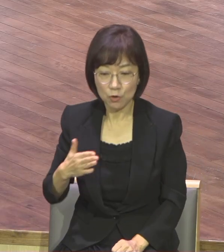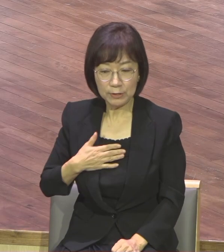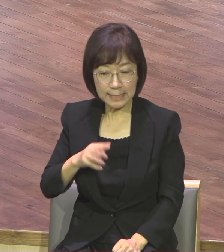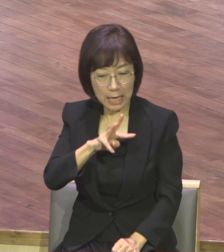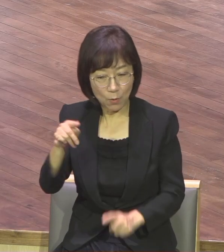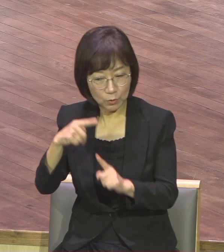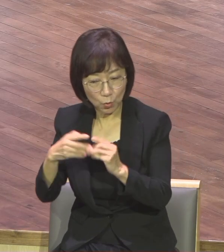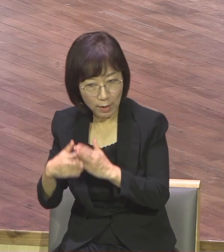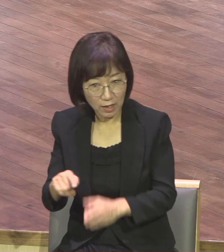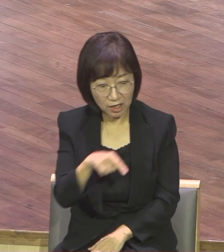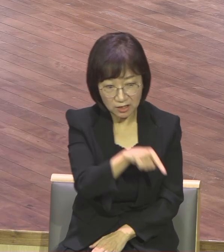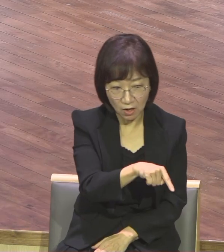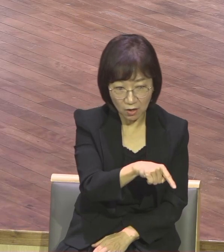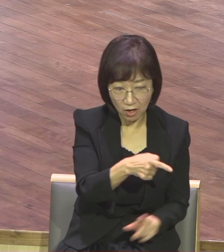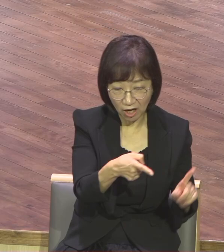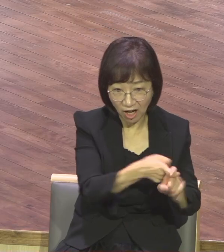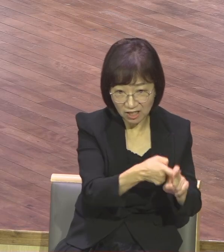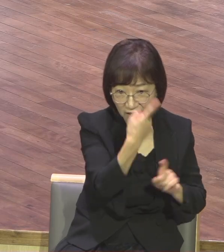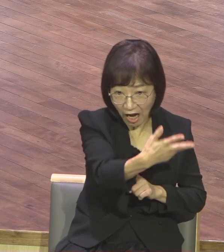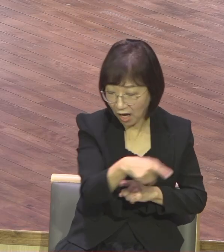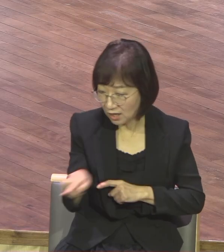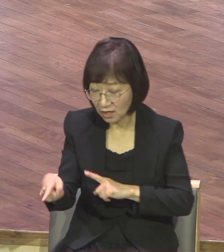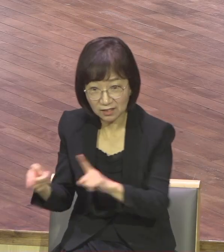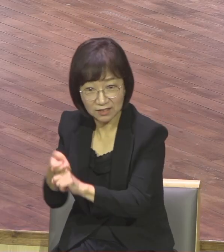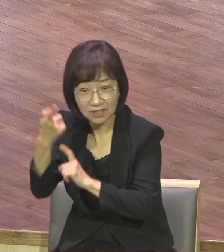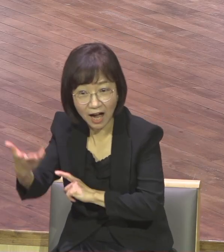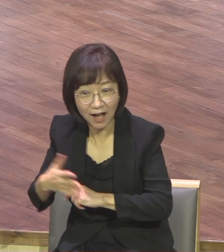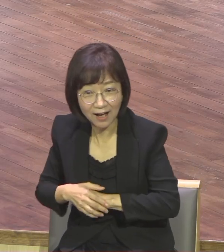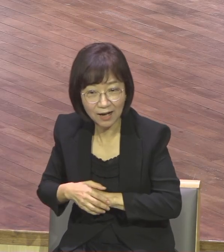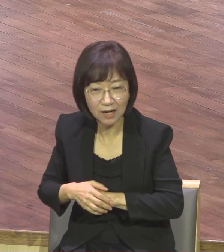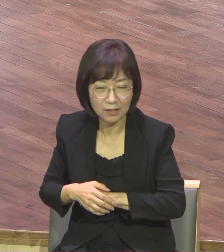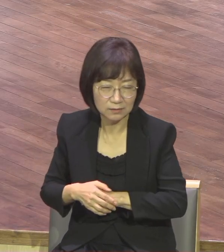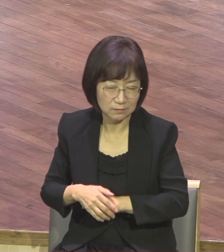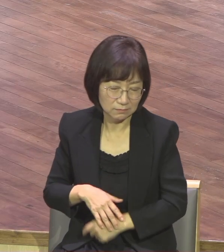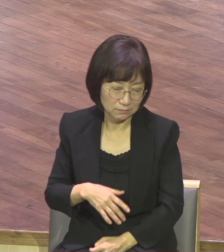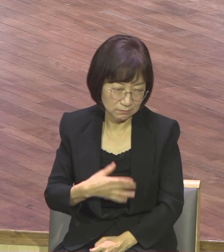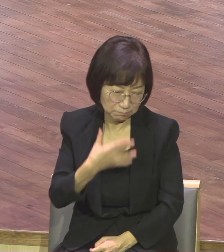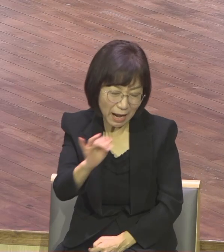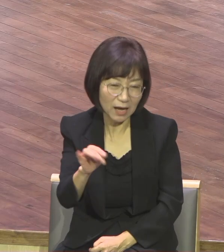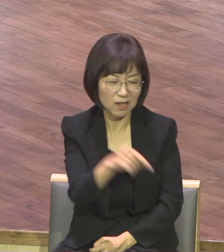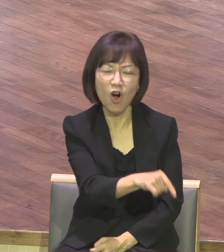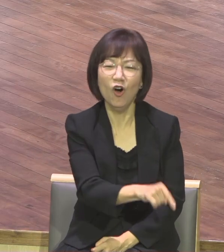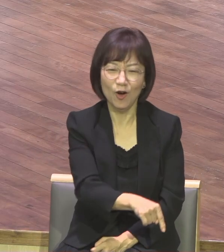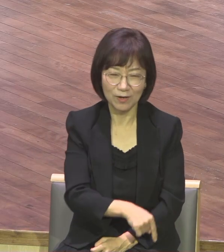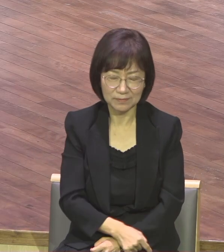살아있는 교회입니까? 죽어있는 교회입니까? 뭐 더 말할 필요가 없지요.